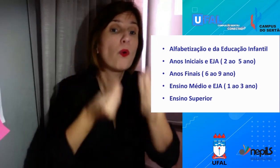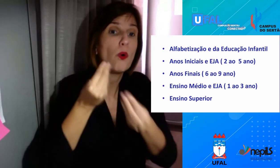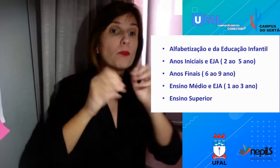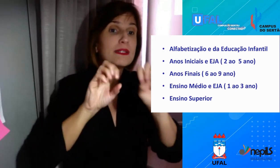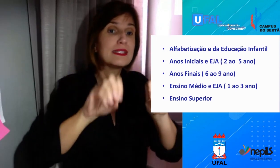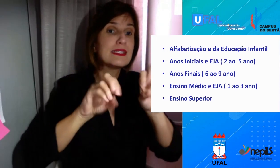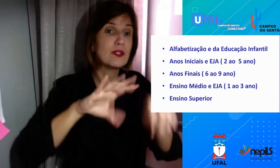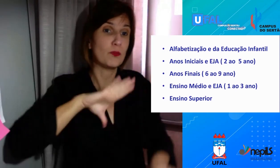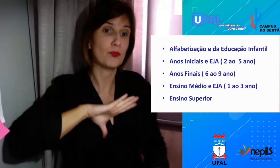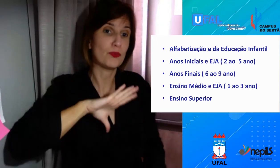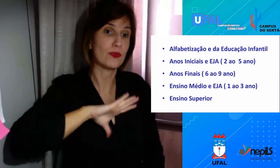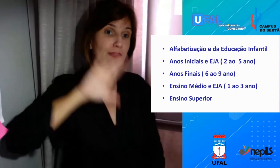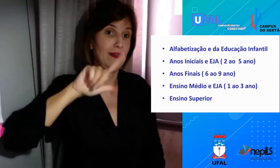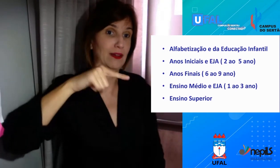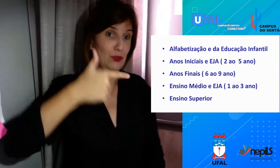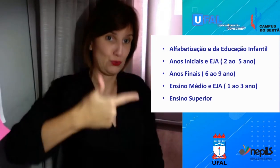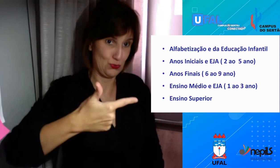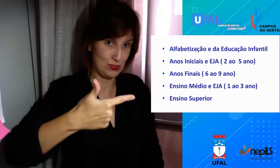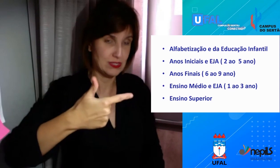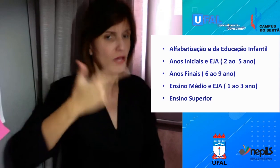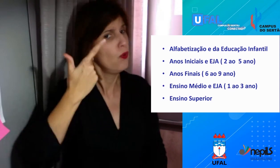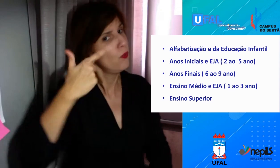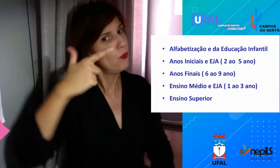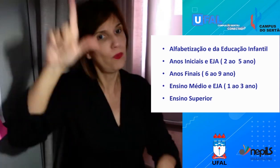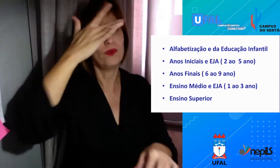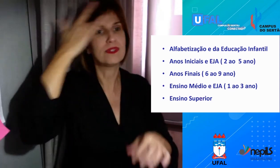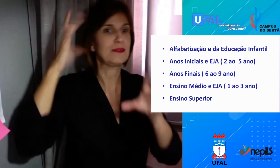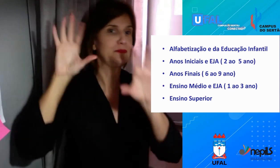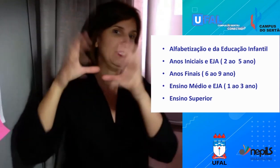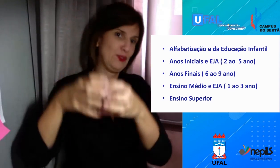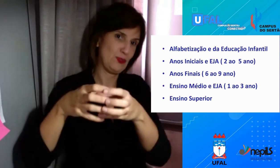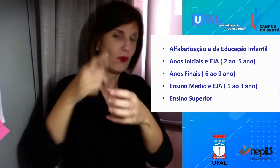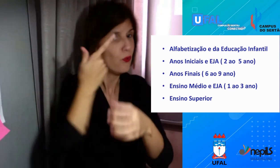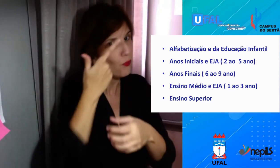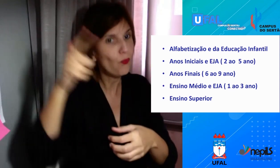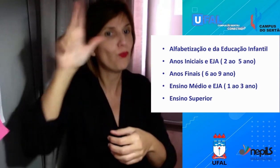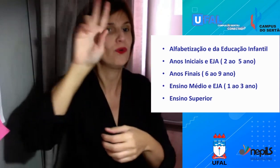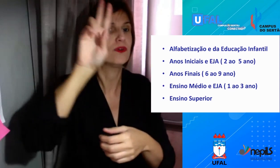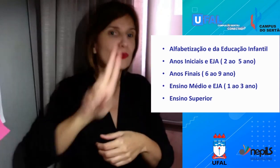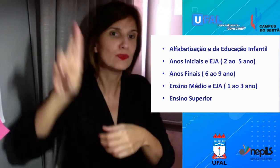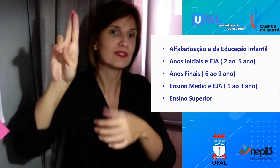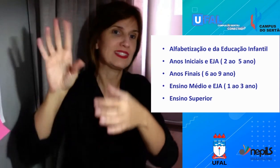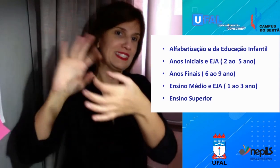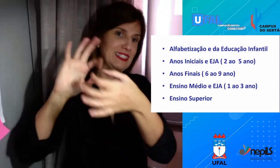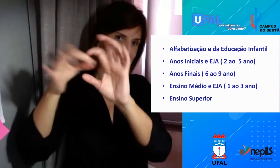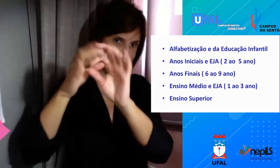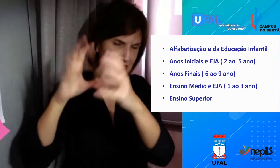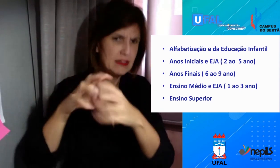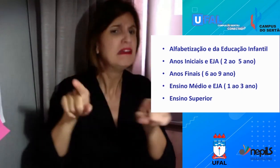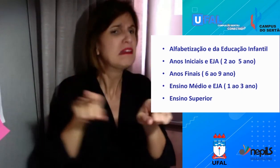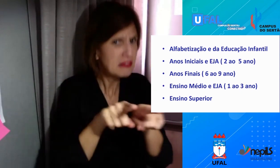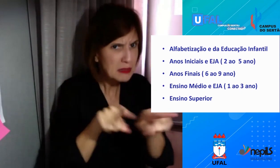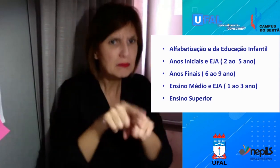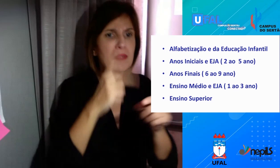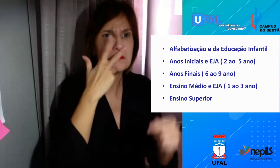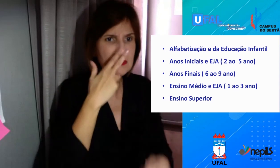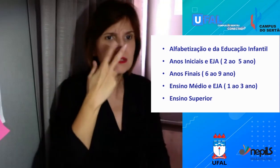também com uma outra comissão que tem a elaboração de um outro material que é para o ensino de